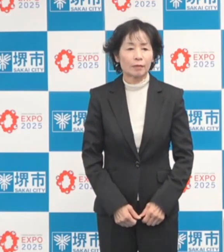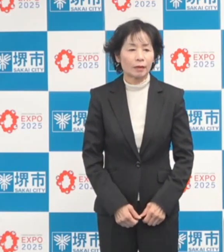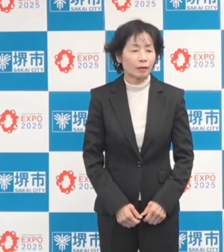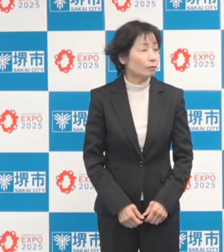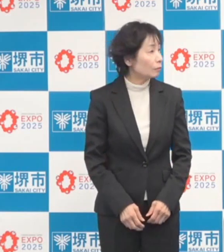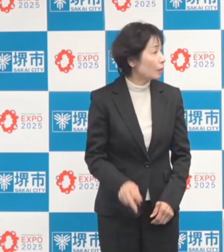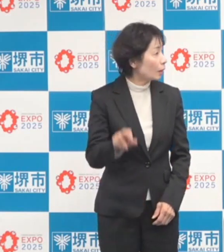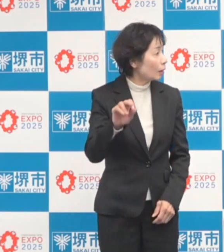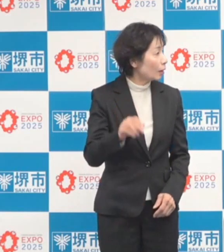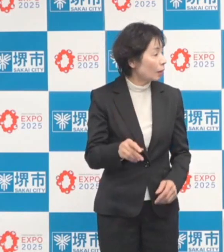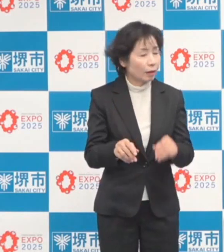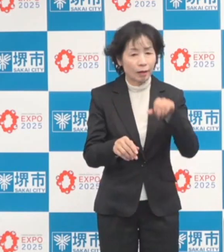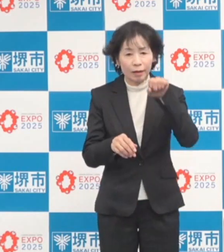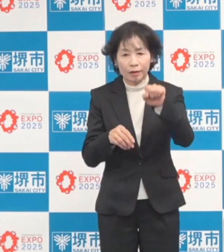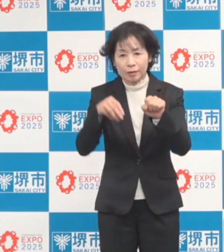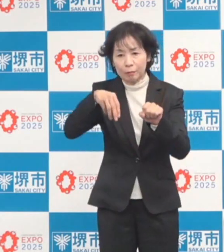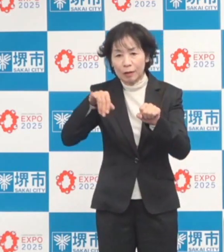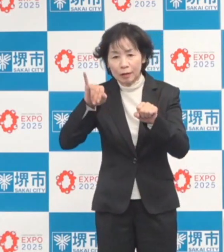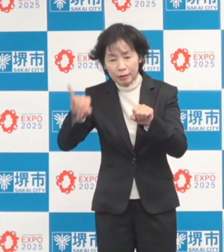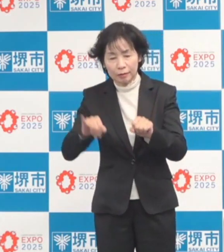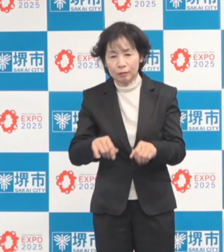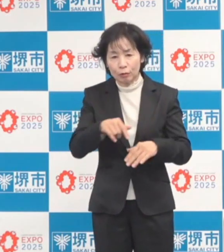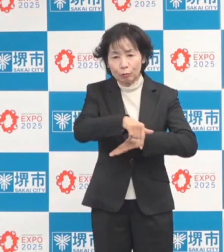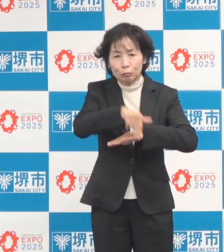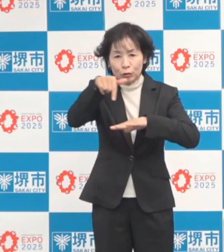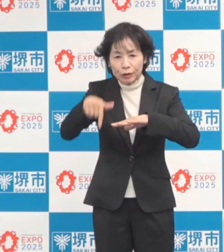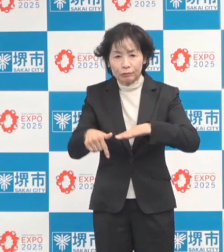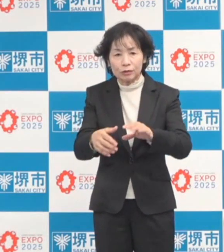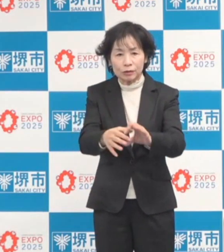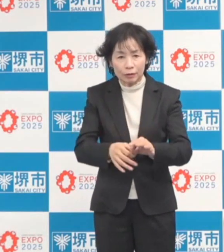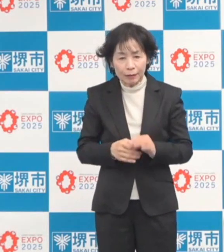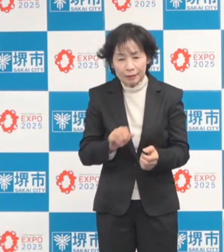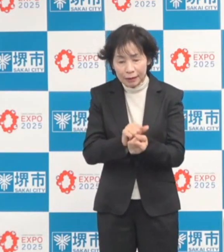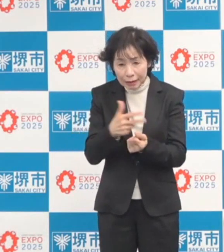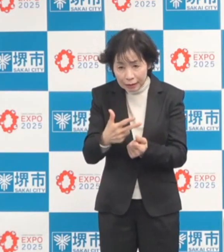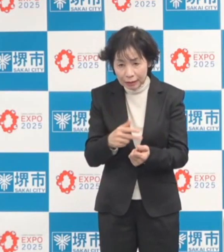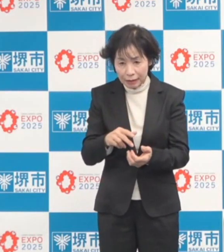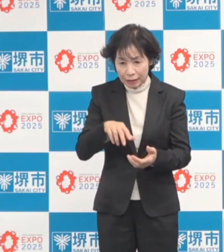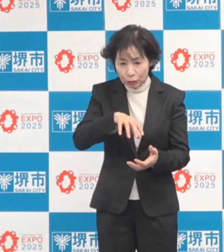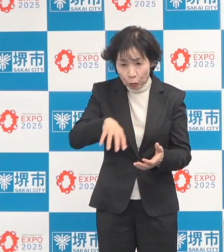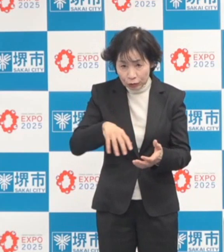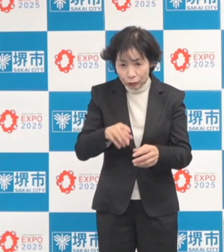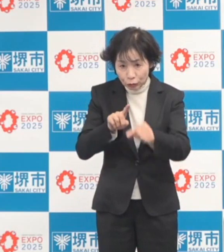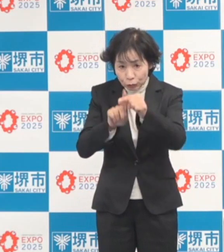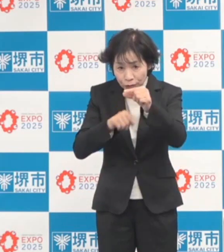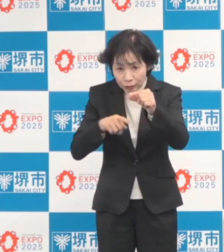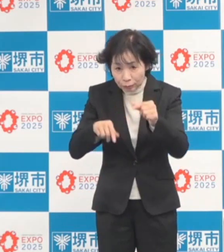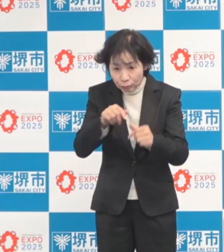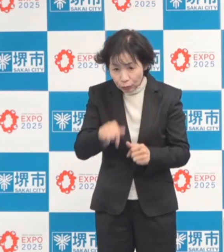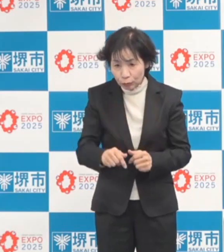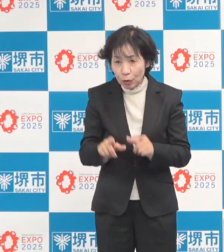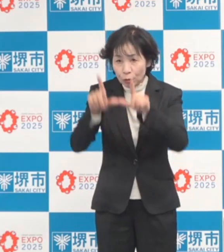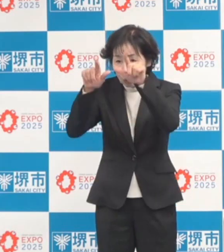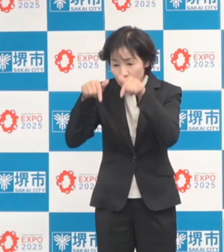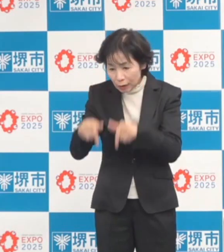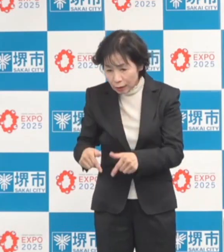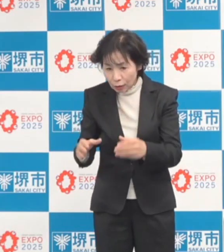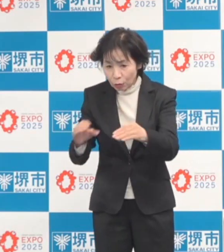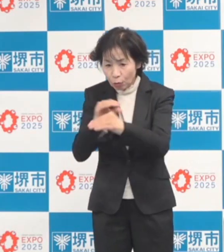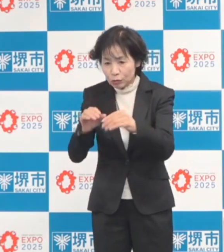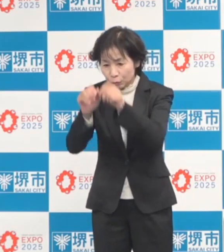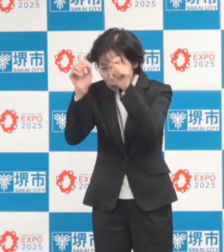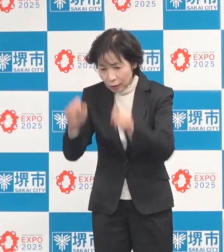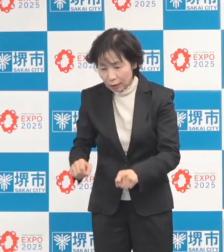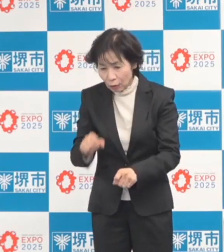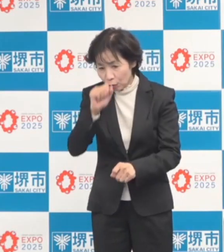SMI プロジェクト、堺モビリティイノベーションプロジェクトにつきましては、堺都心部の活性化や東西交通問題の改善を図る